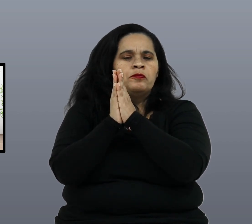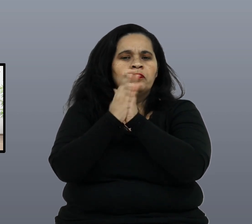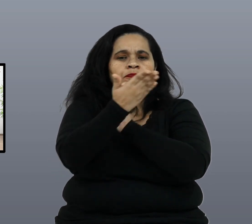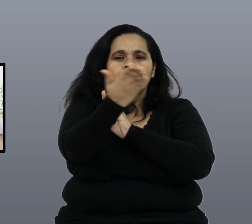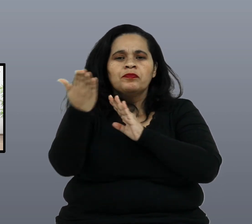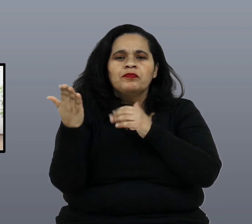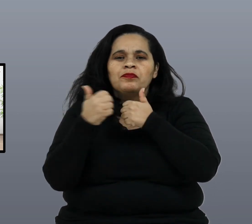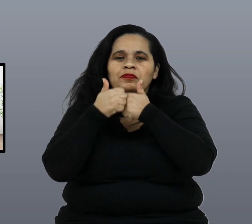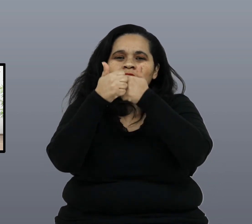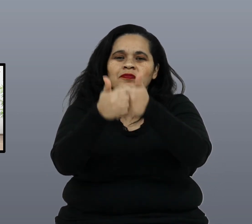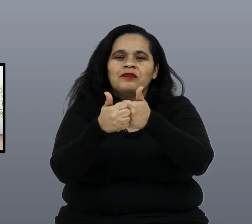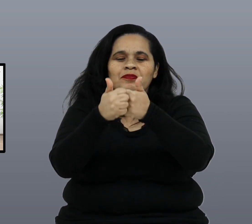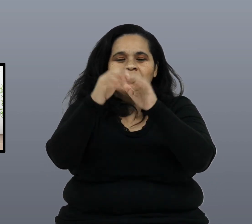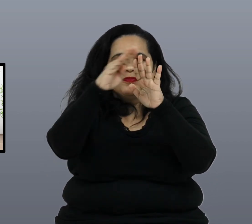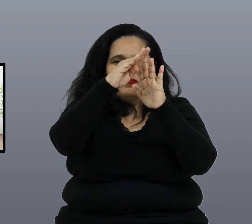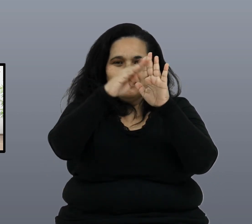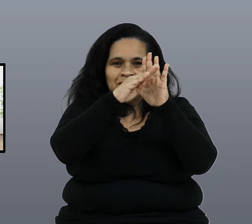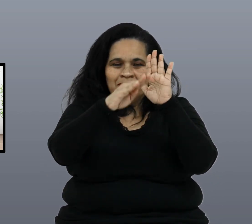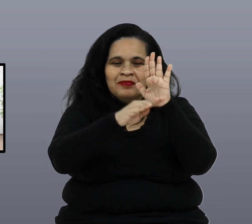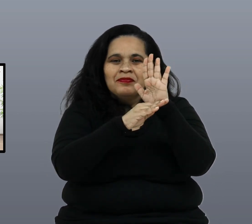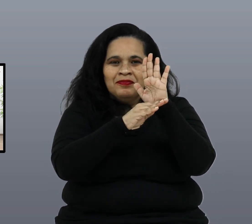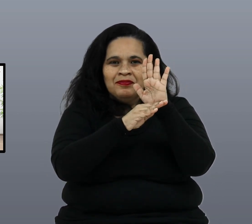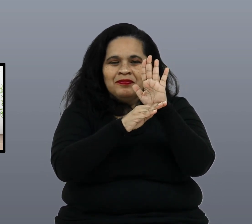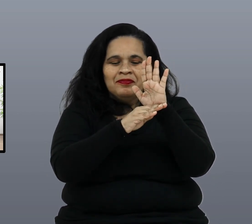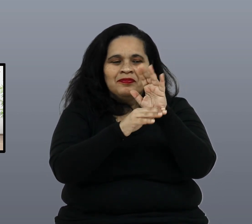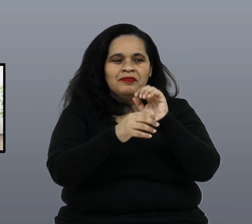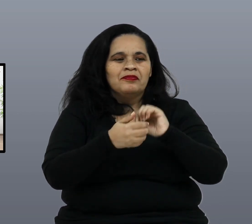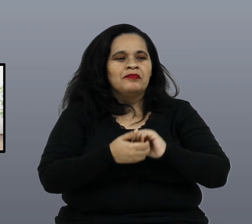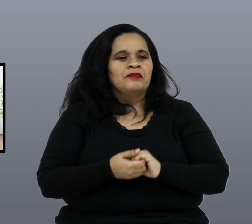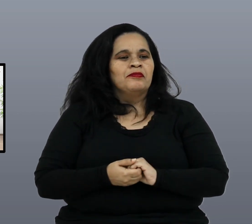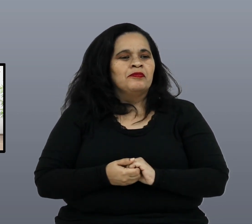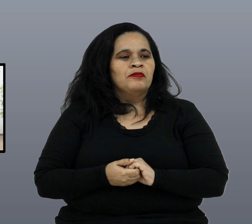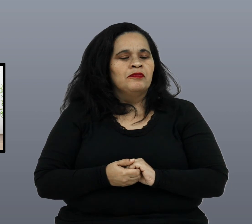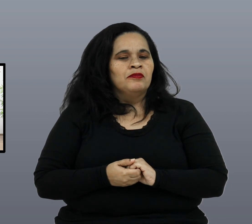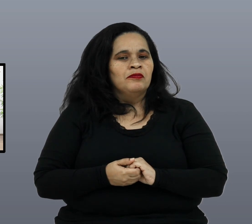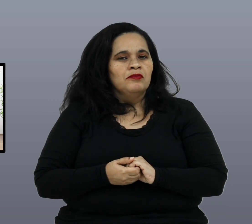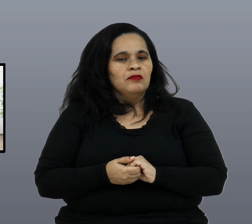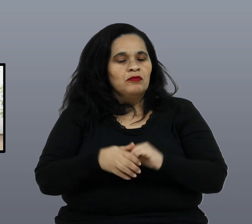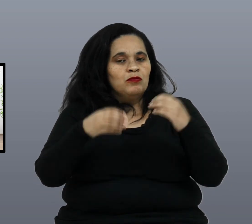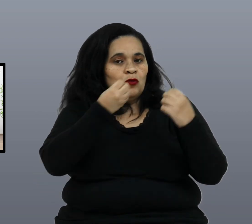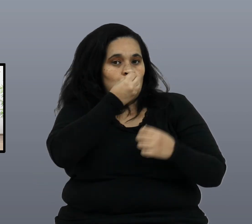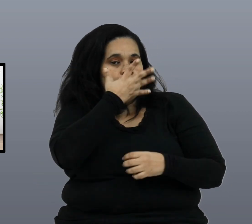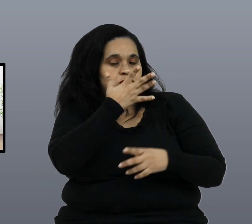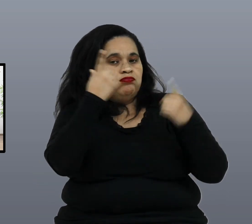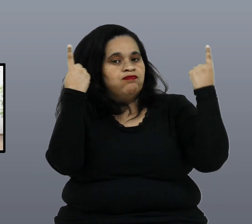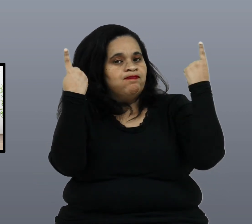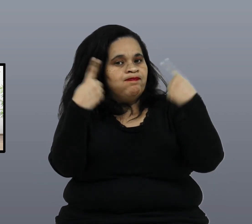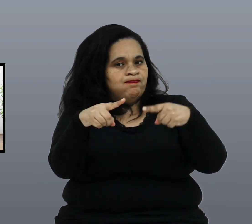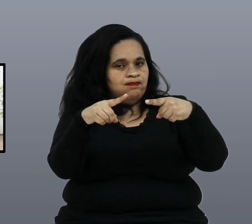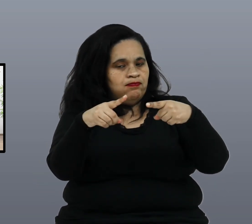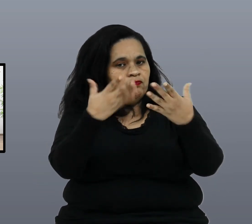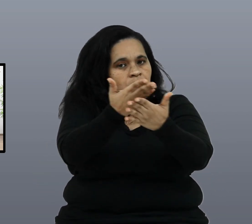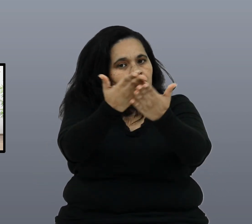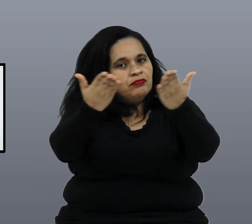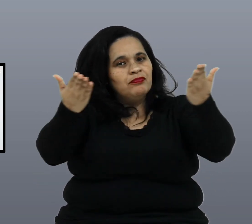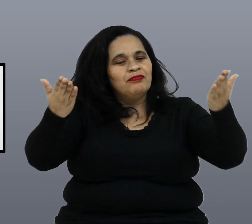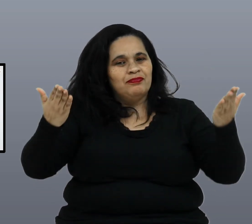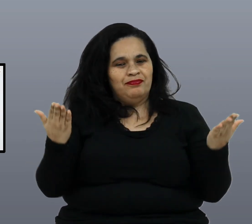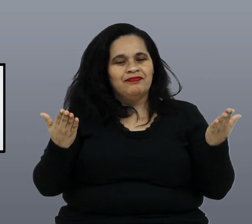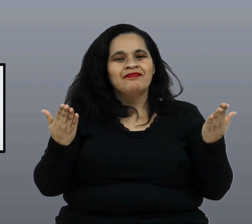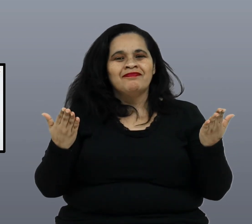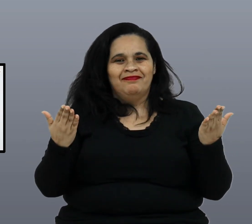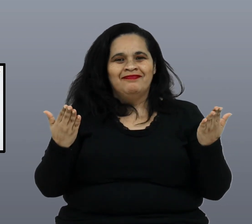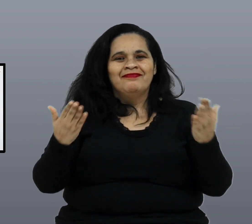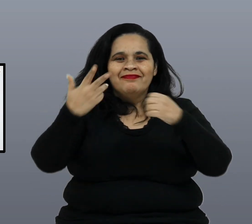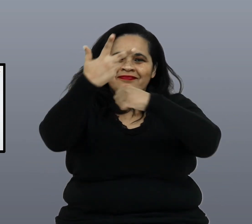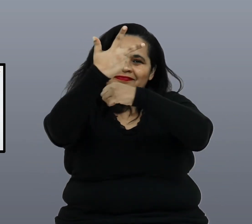o programa e a gente encerra então o programa de hoje. O desafio que eu deixo aqui principalmente aí para os